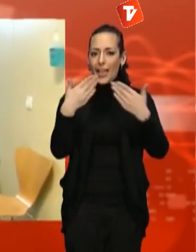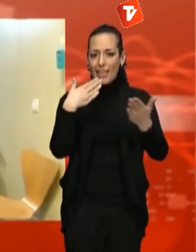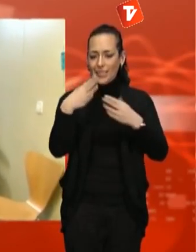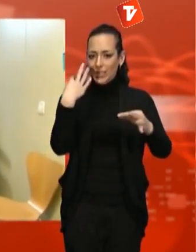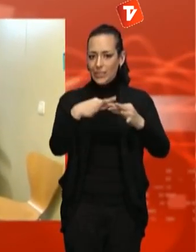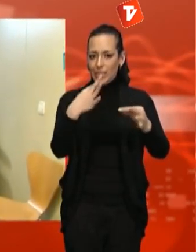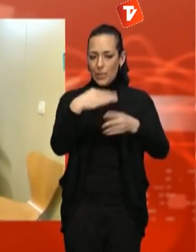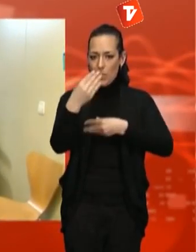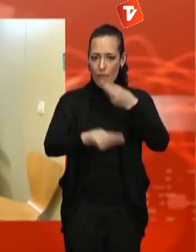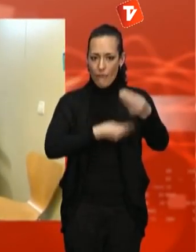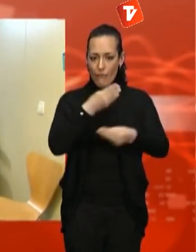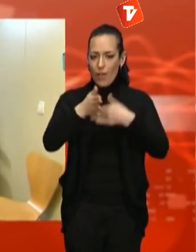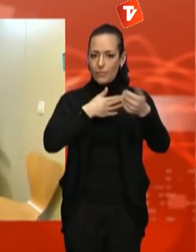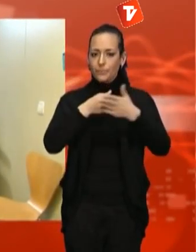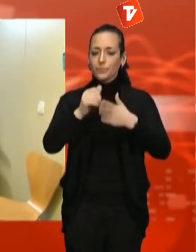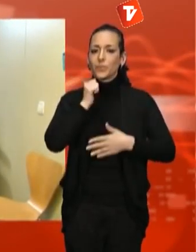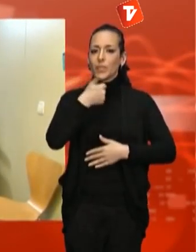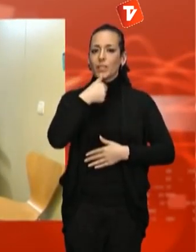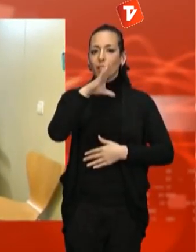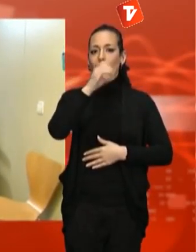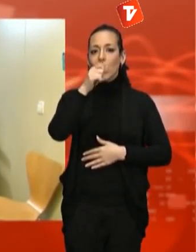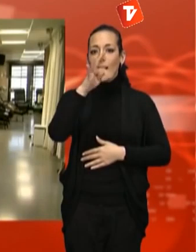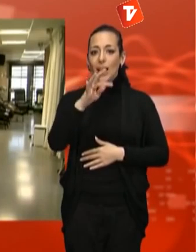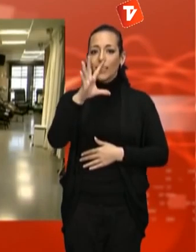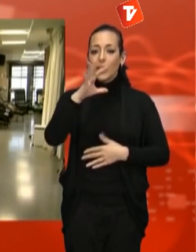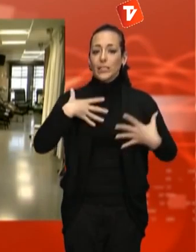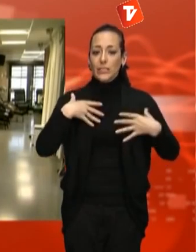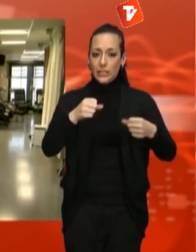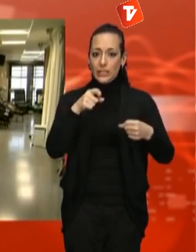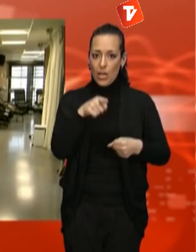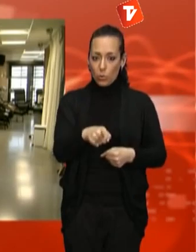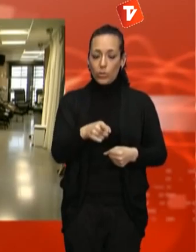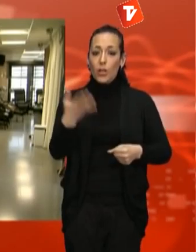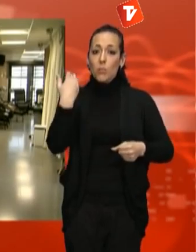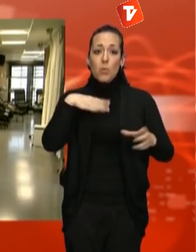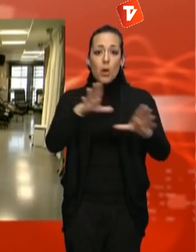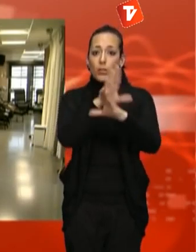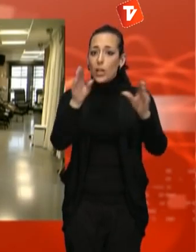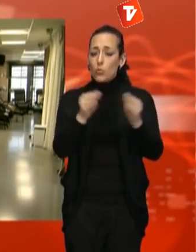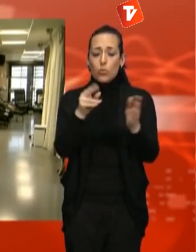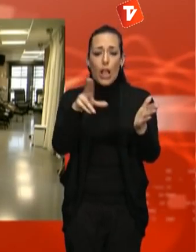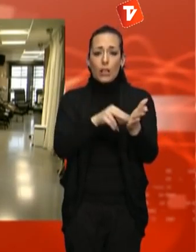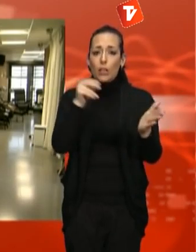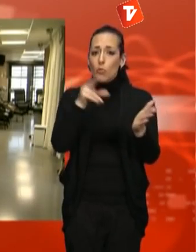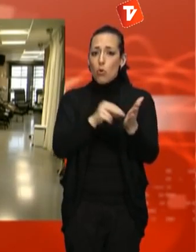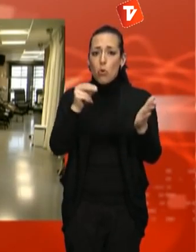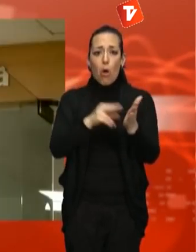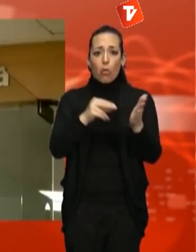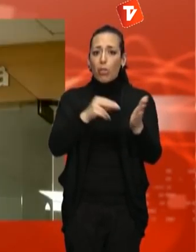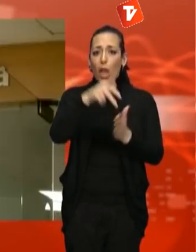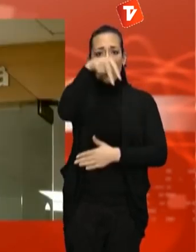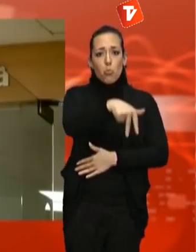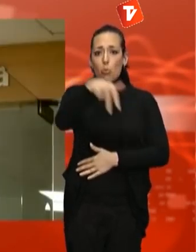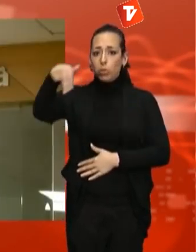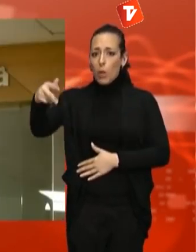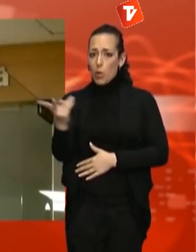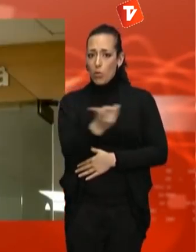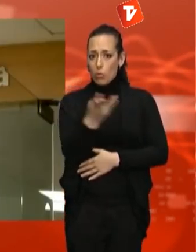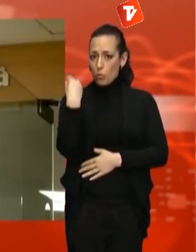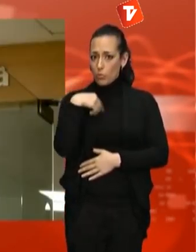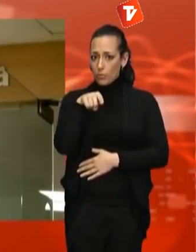puntuació global de notable alt, seguint la tendència dels resultats obtinguts per l'estudi en el conjunt de Catalunya. Dels 24 aspectes valorats en l